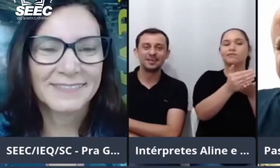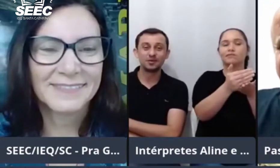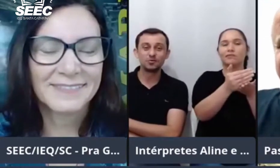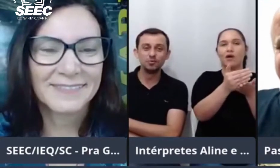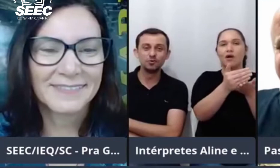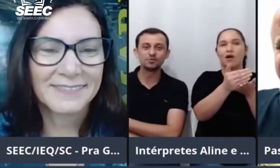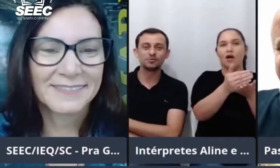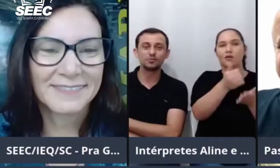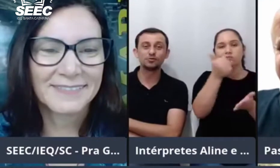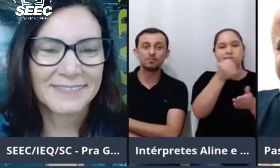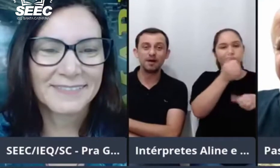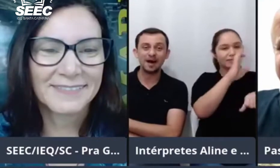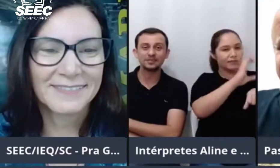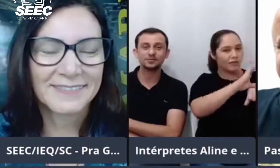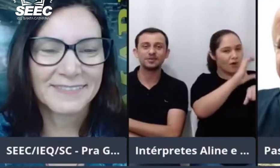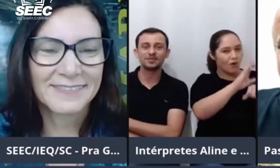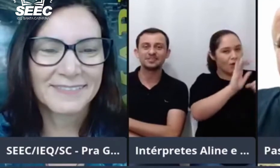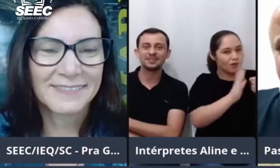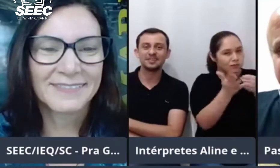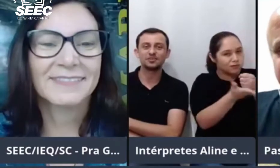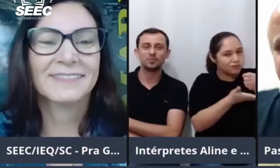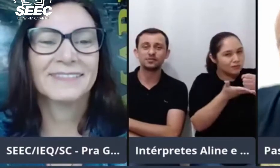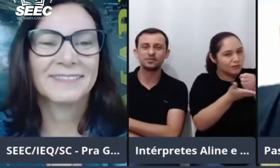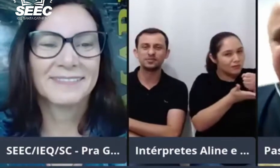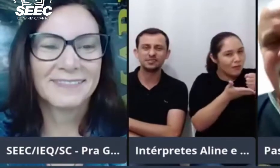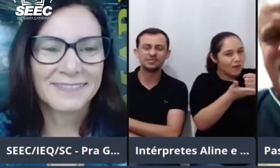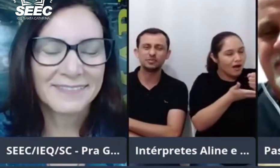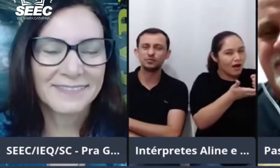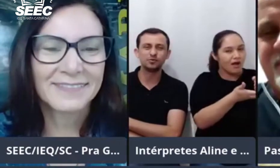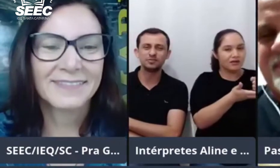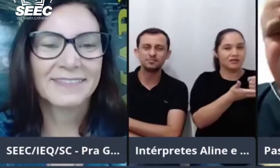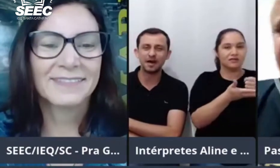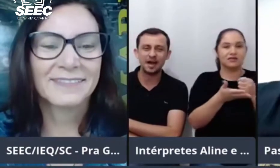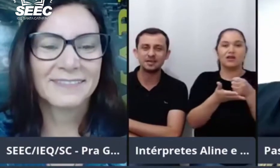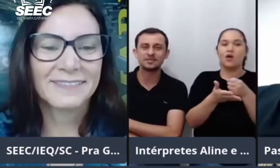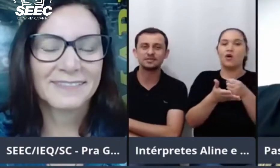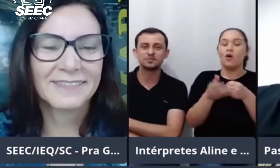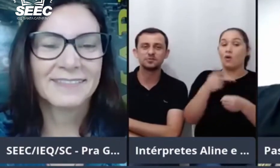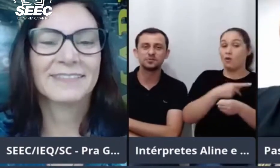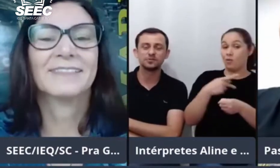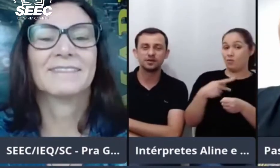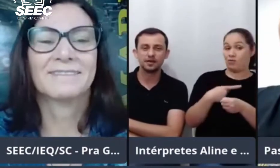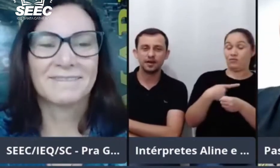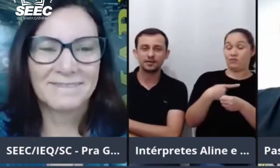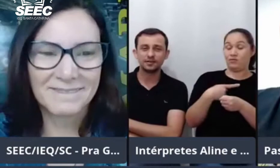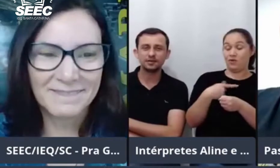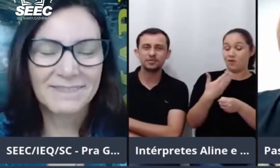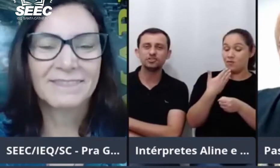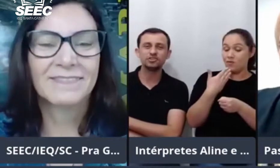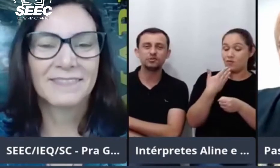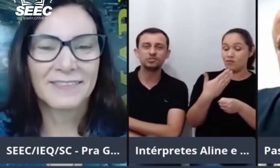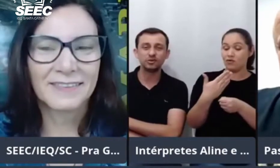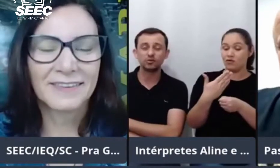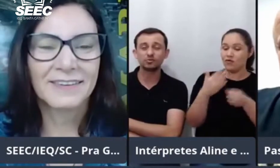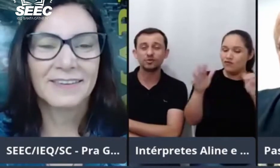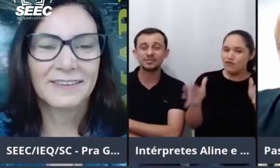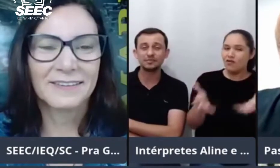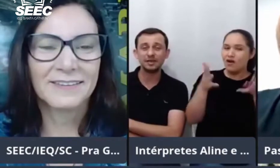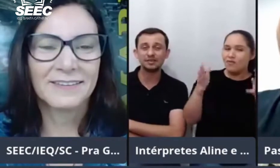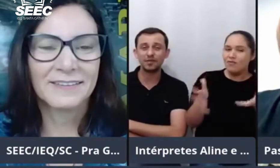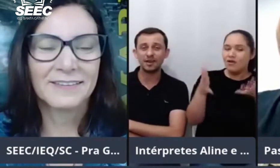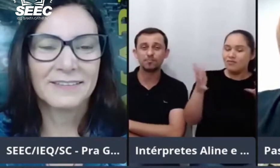primeiro curso básico na nossa igreja, o pastor incentivou demais esse curso. Até então, a gente não tinha, o